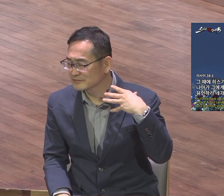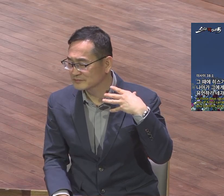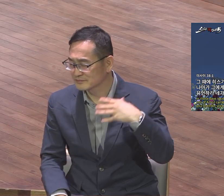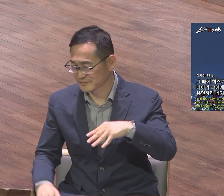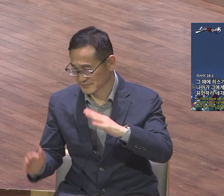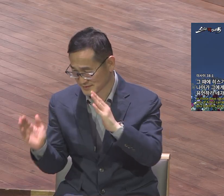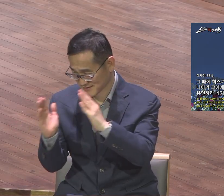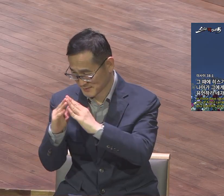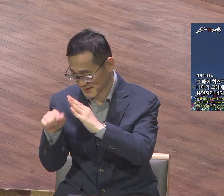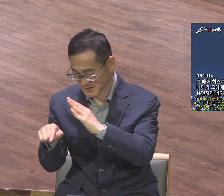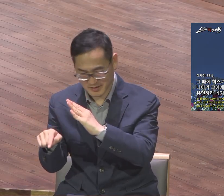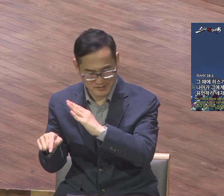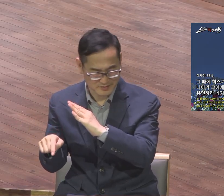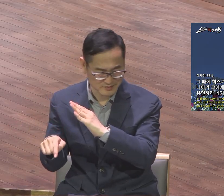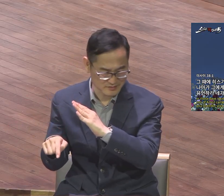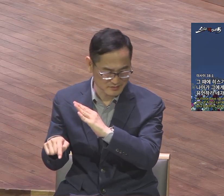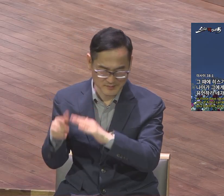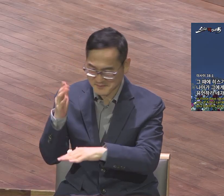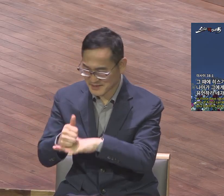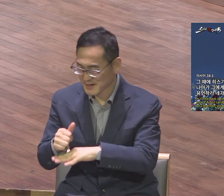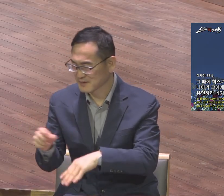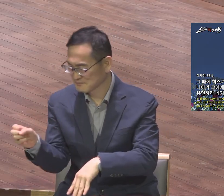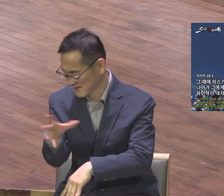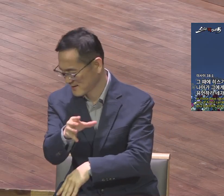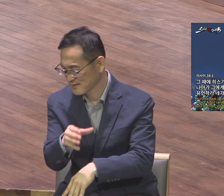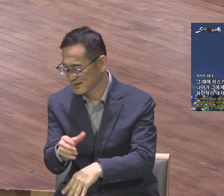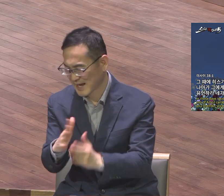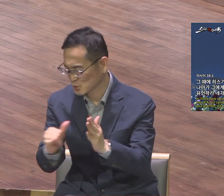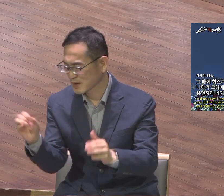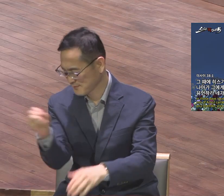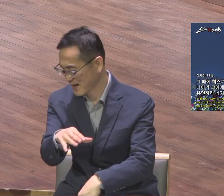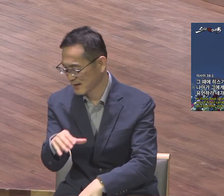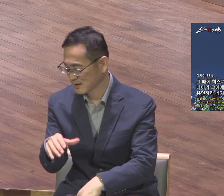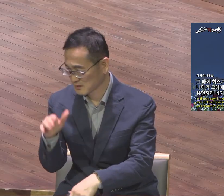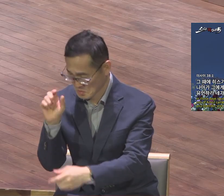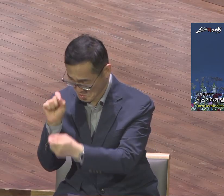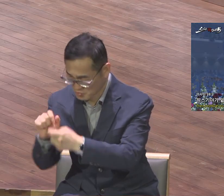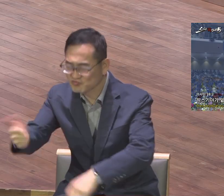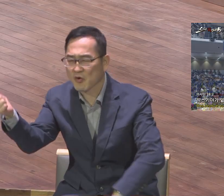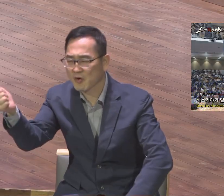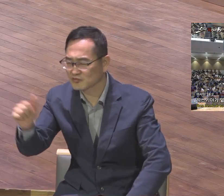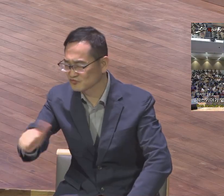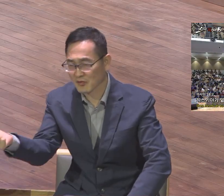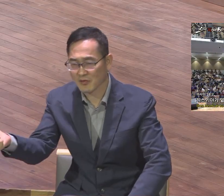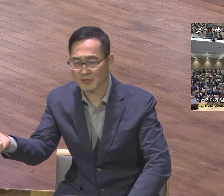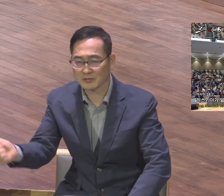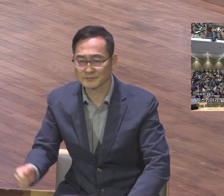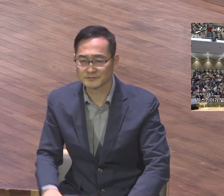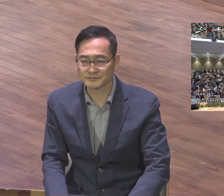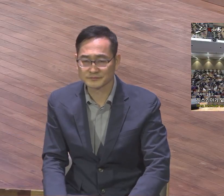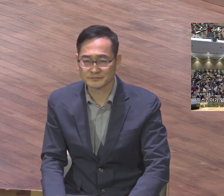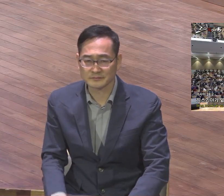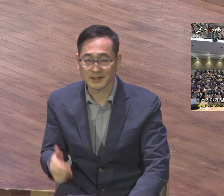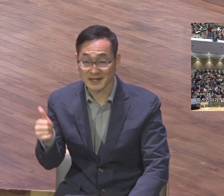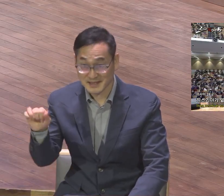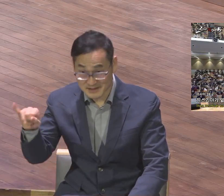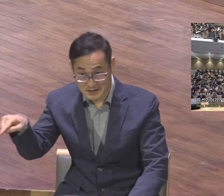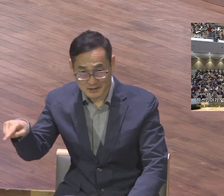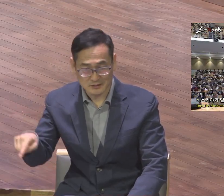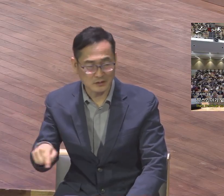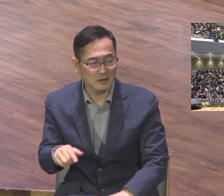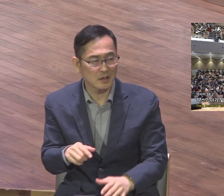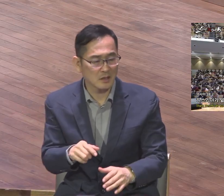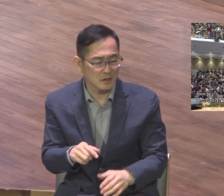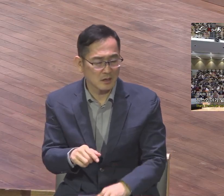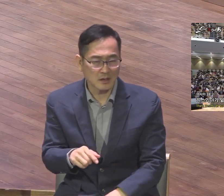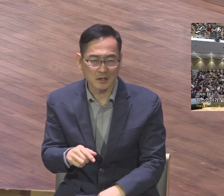집에 유언하라 너가 죽고 살지 못하리라 하셨나이다 하니 히스기야가 얼굴을